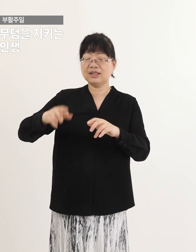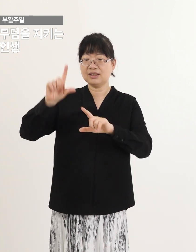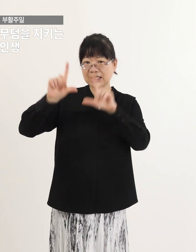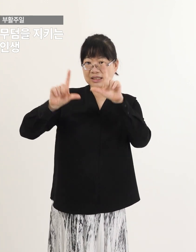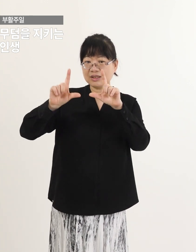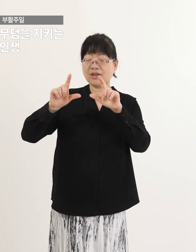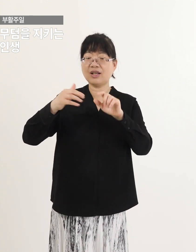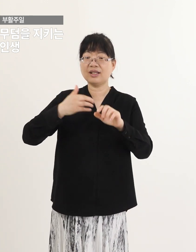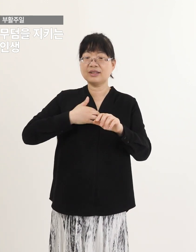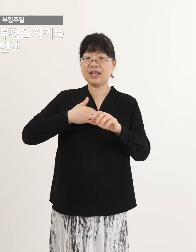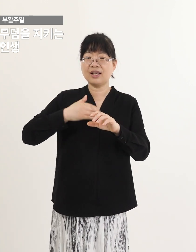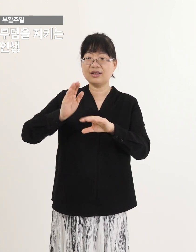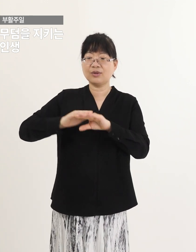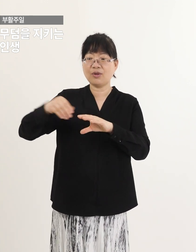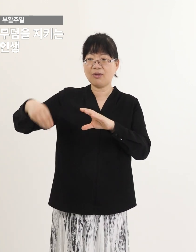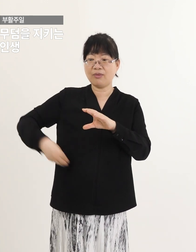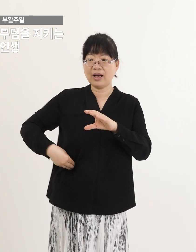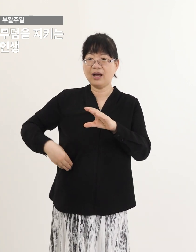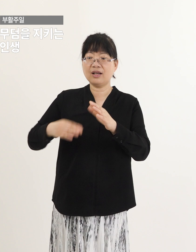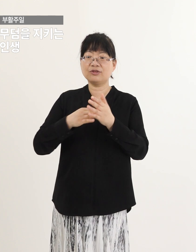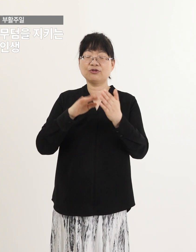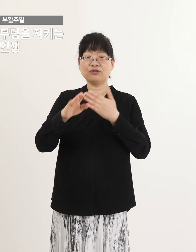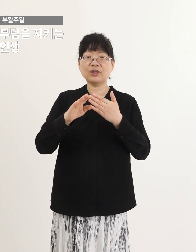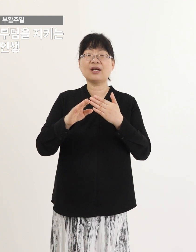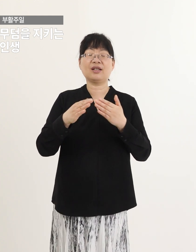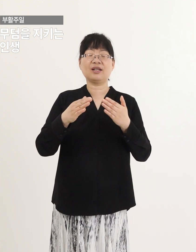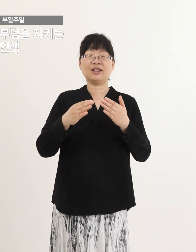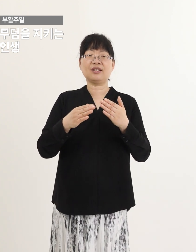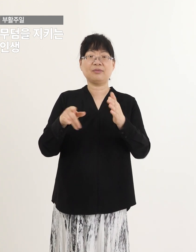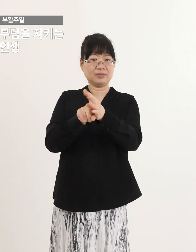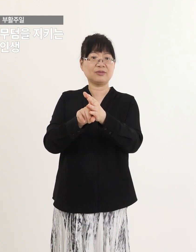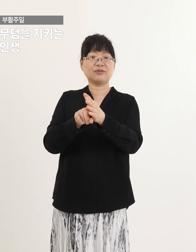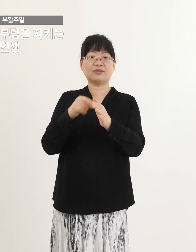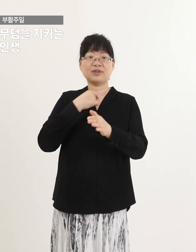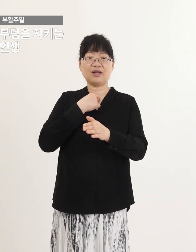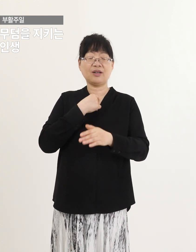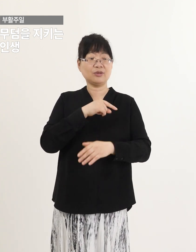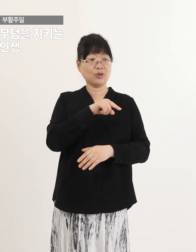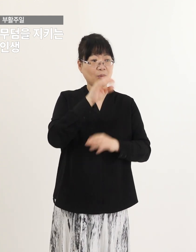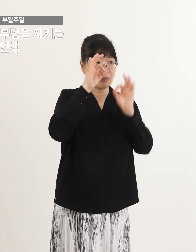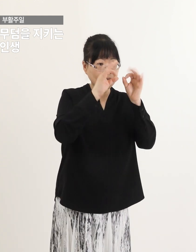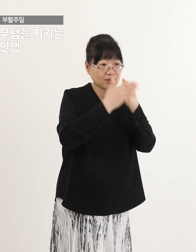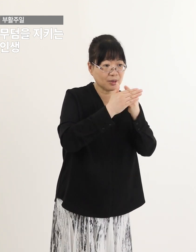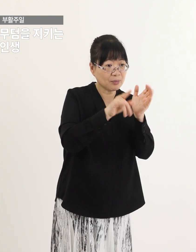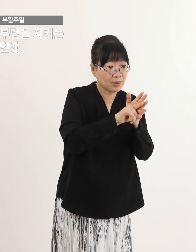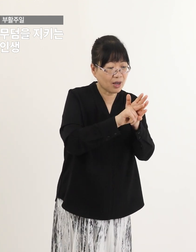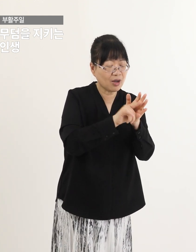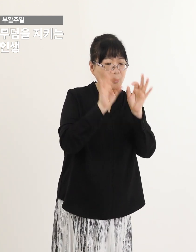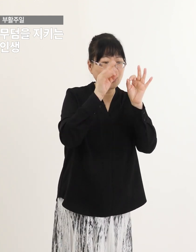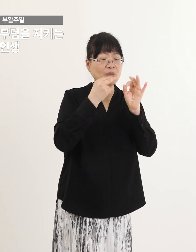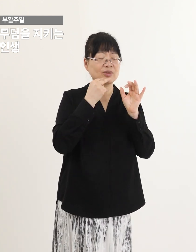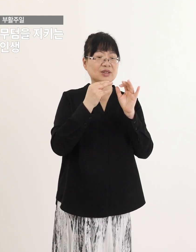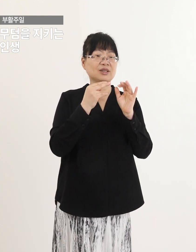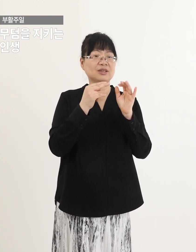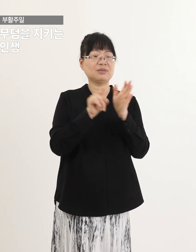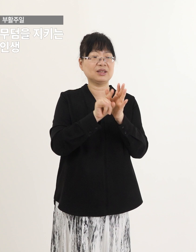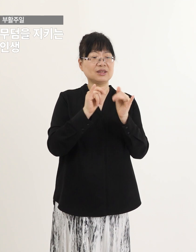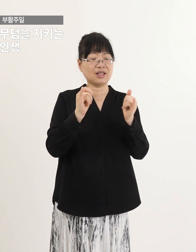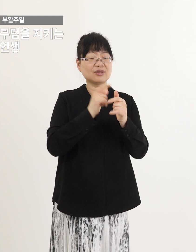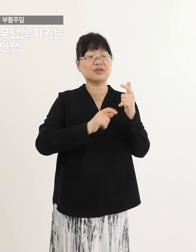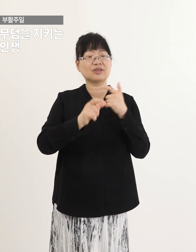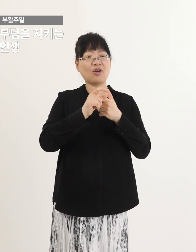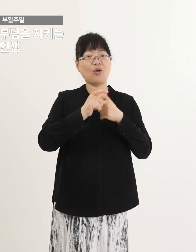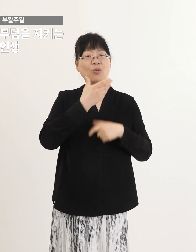손을 넣어봐야 내가 믿겠습니다. 네가 본 거로 믿느냐? 보지 않고 믿는 자는